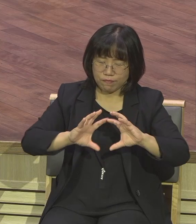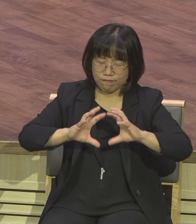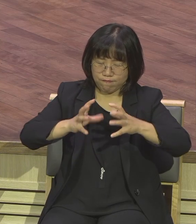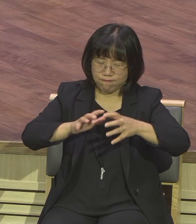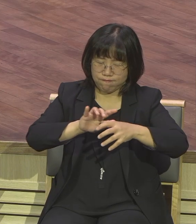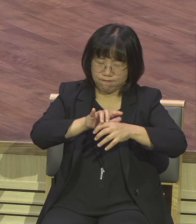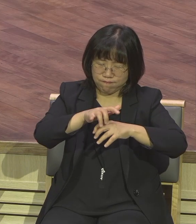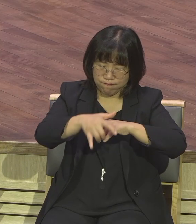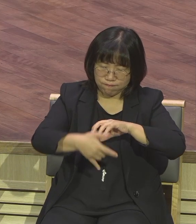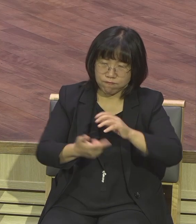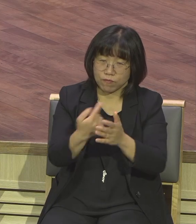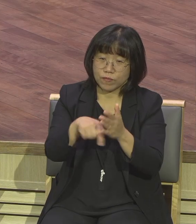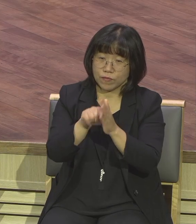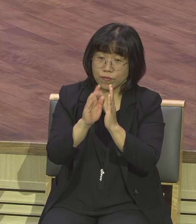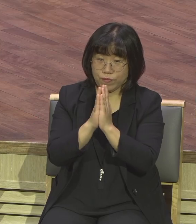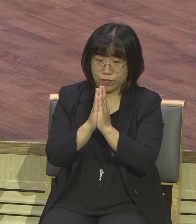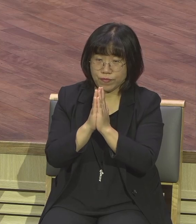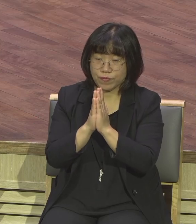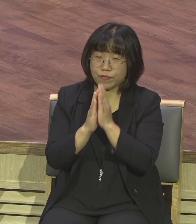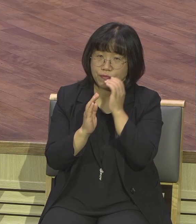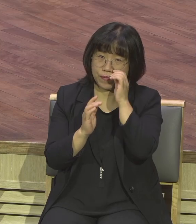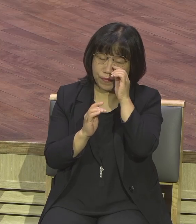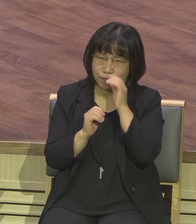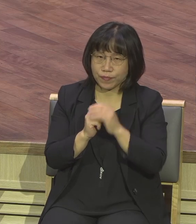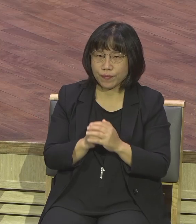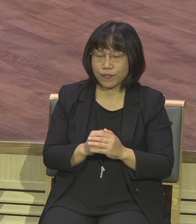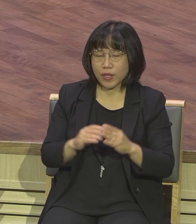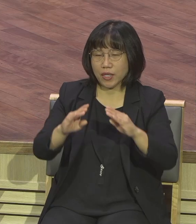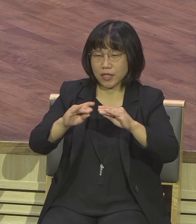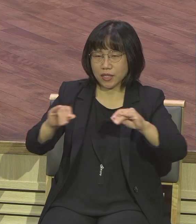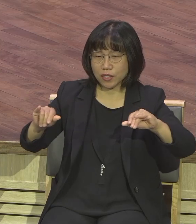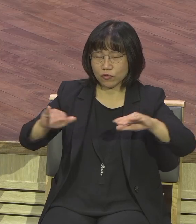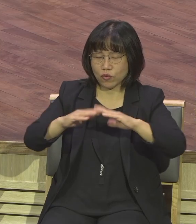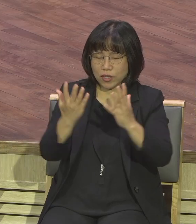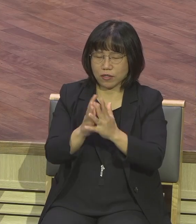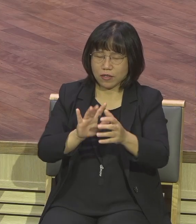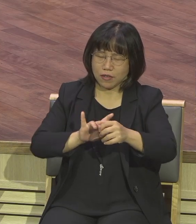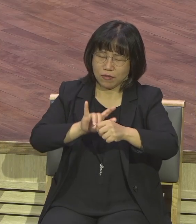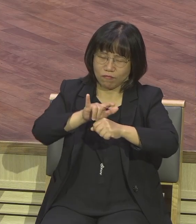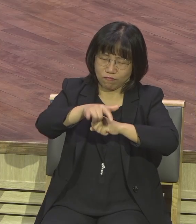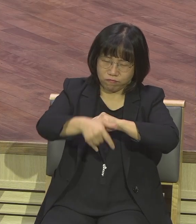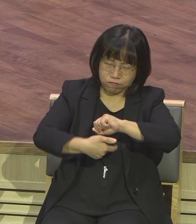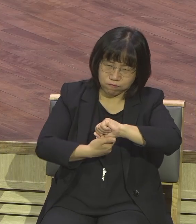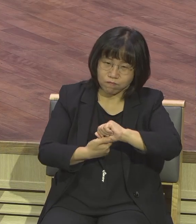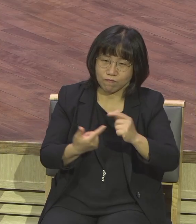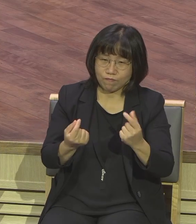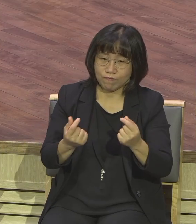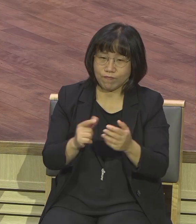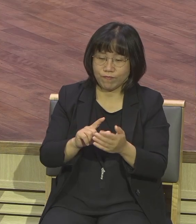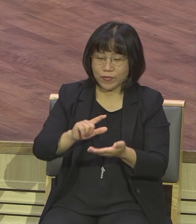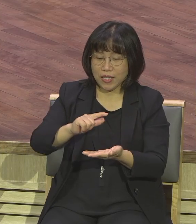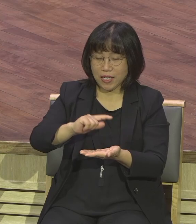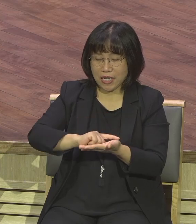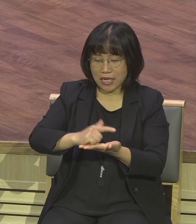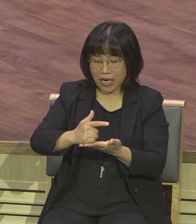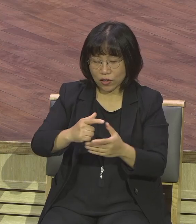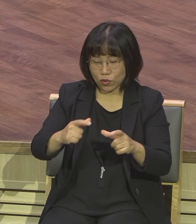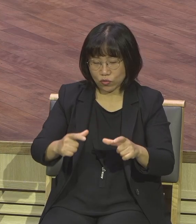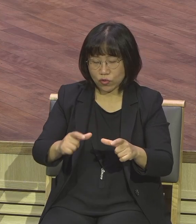줄줄줄줄줄줄줄줄 그냥 기도를 한 바퀴 지구를 한 바퀴 싹 다 돈단 말이에요. 우리 이 강서구 이